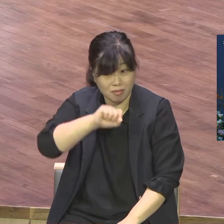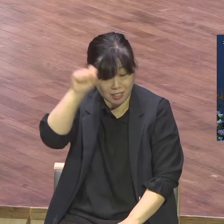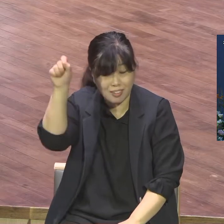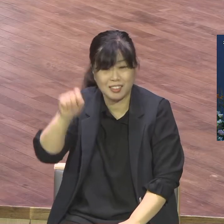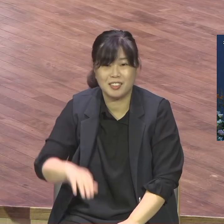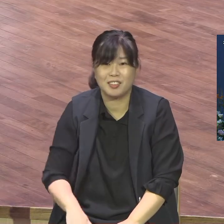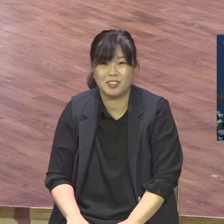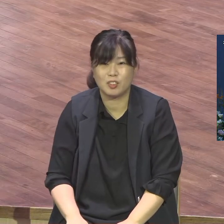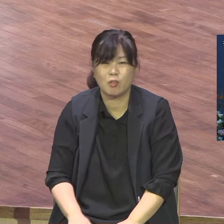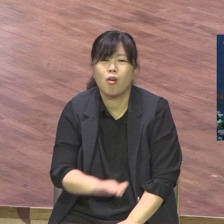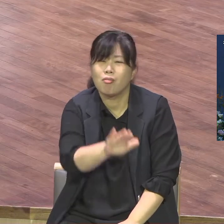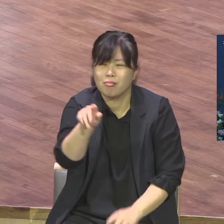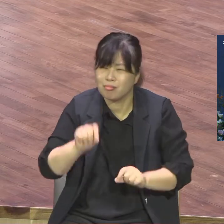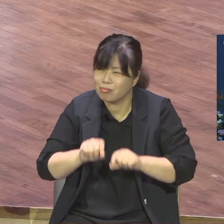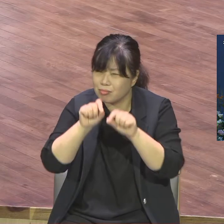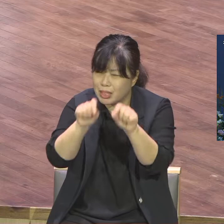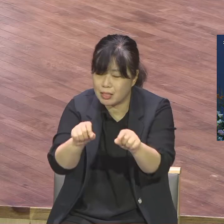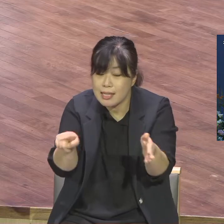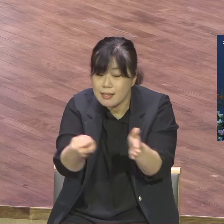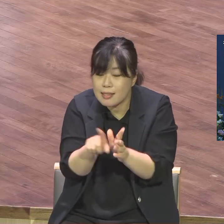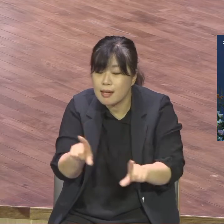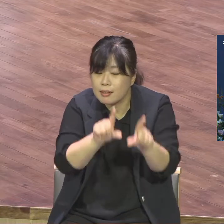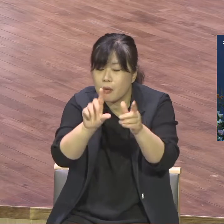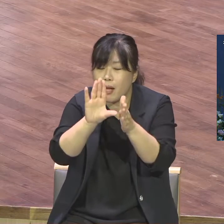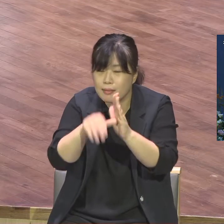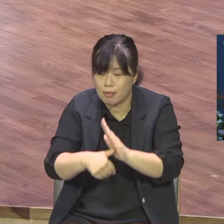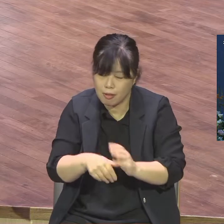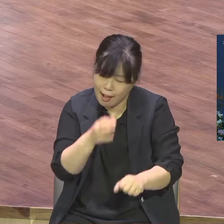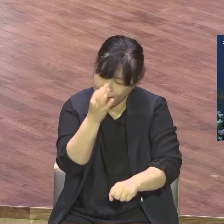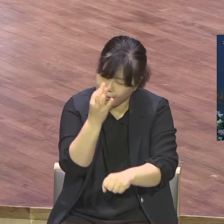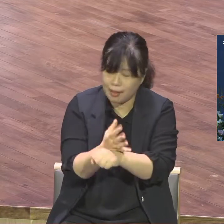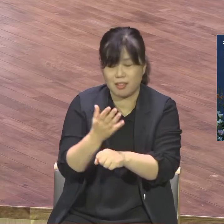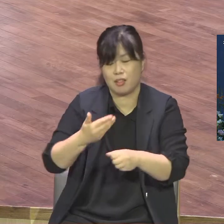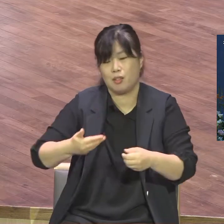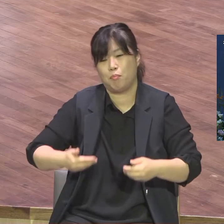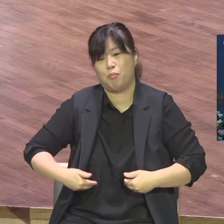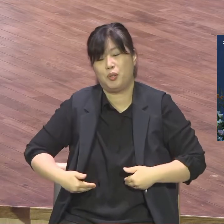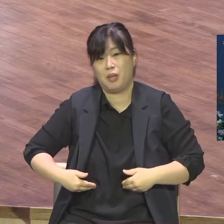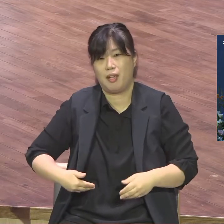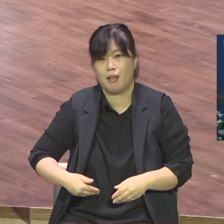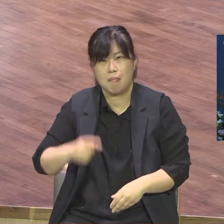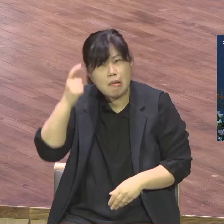신앙생활도 심플해야 됩니다. 신앙생활도 무조건 심플해야 돼요.